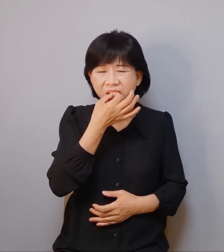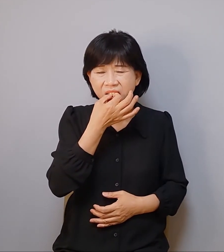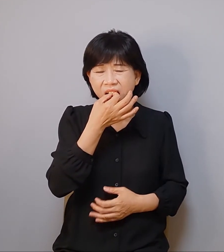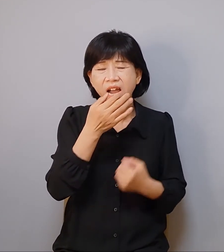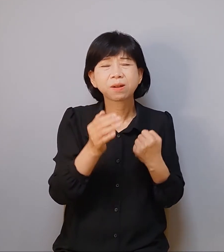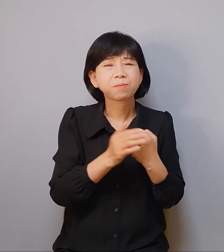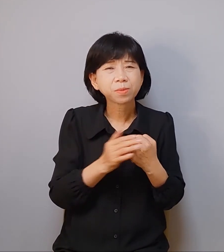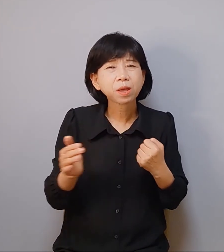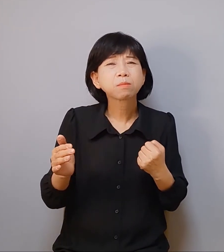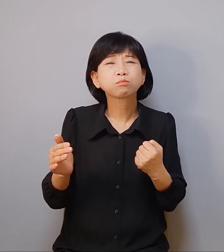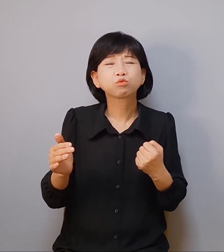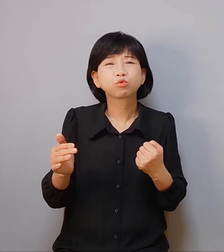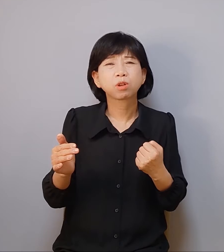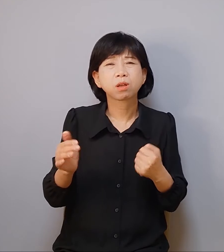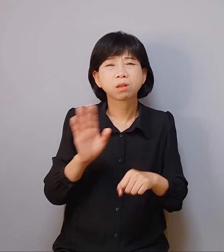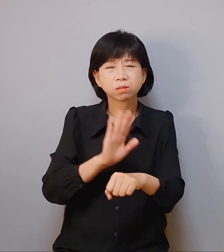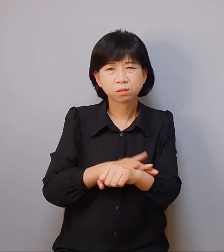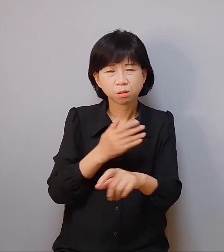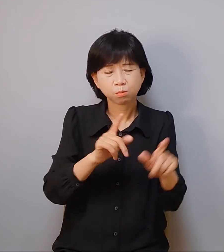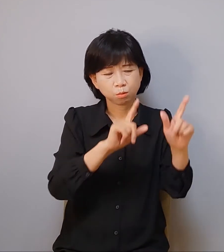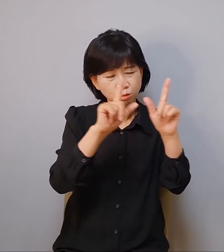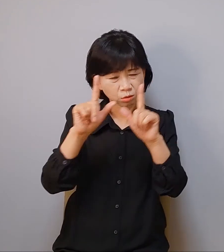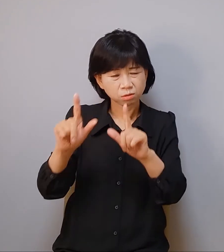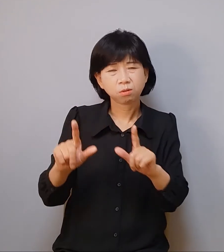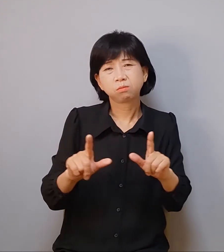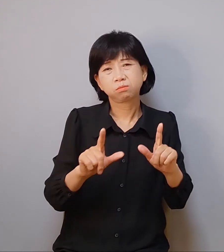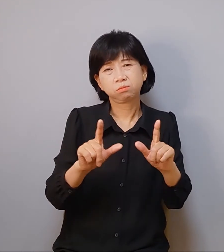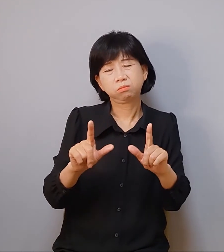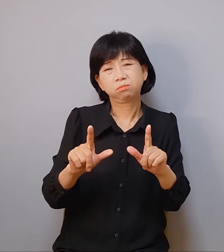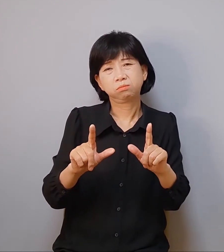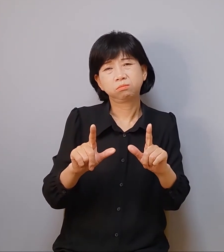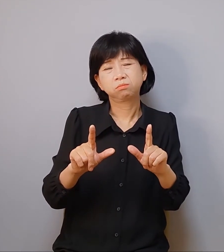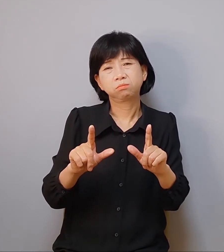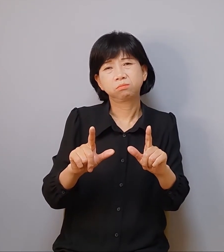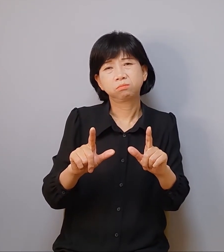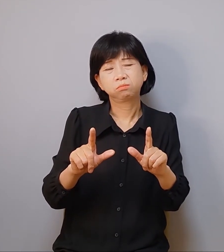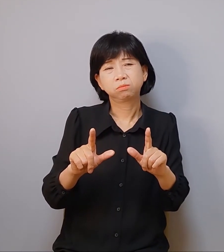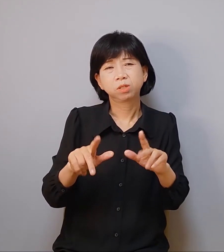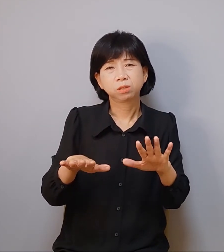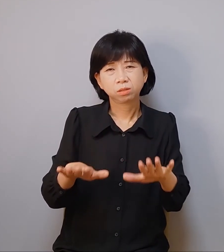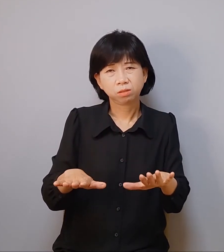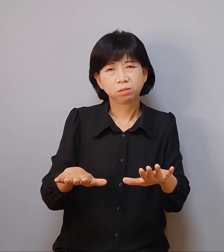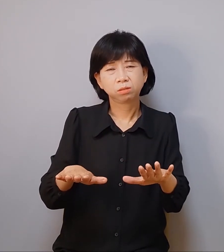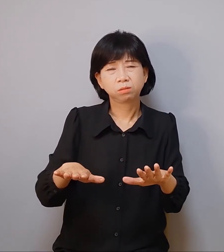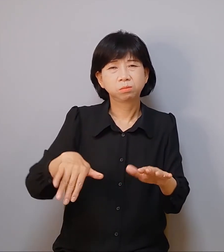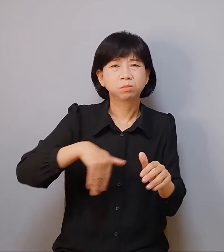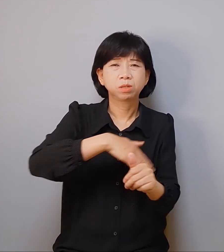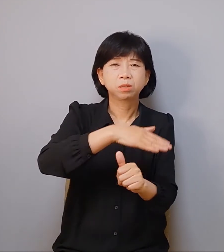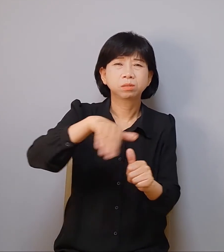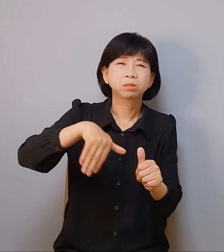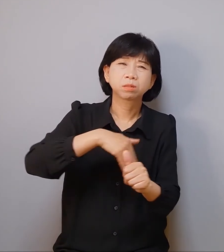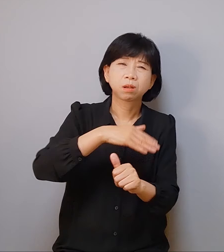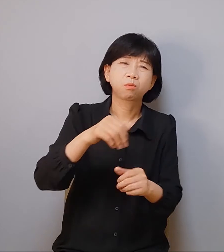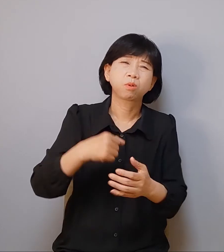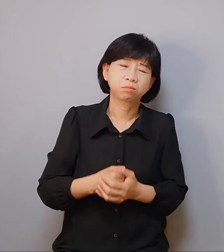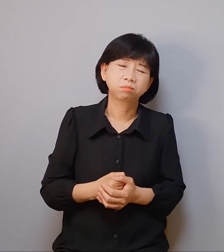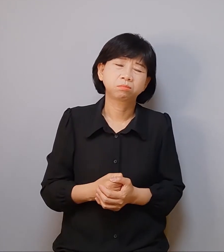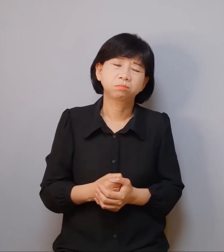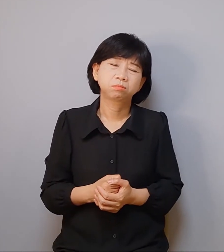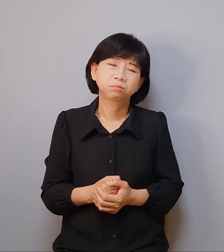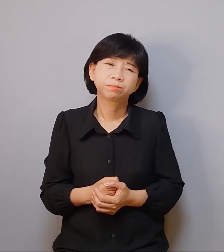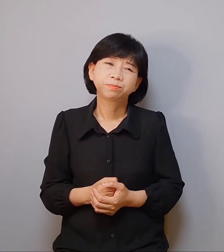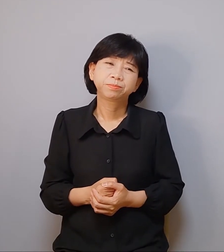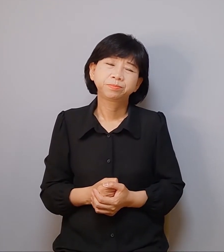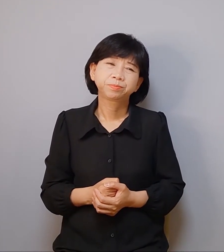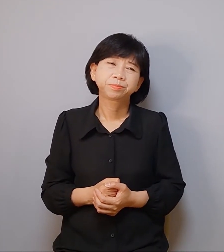나도 잘못 살아왔기 때문에 어찌 보면 이러한 현실이 우리에게 닥쳤을 수도 있겠다